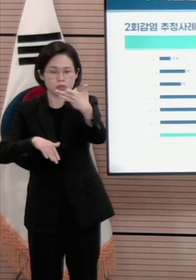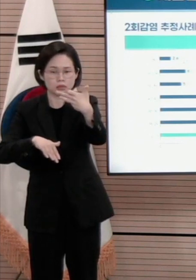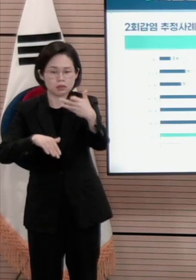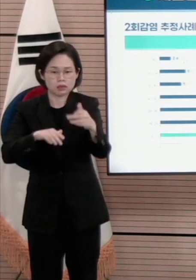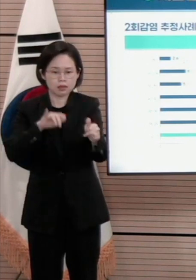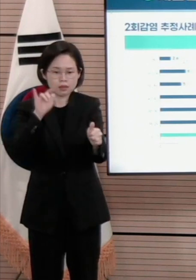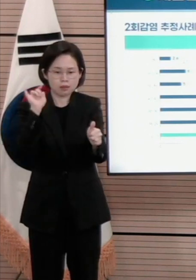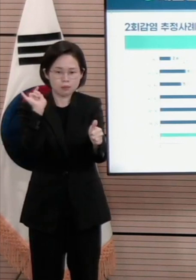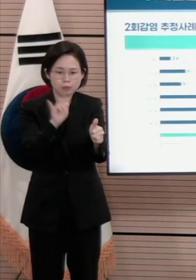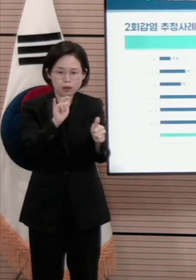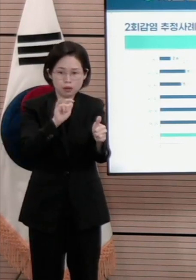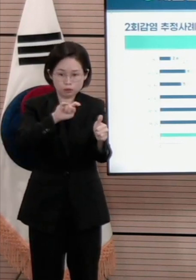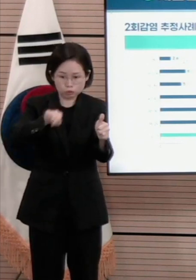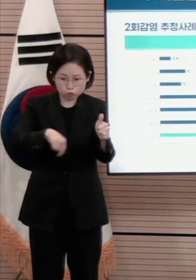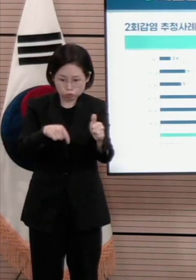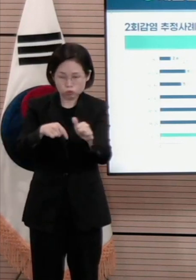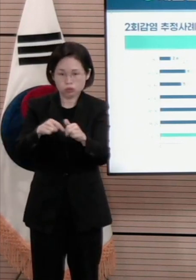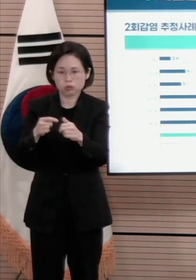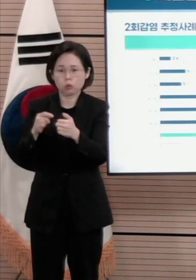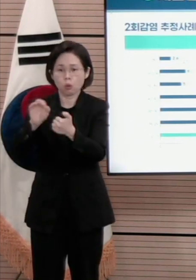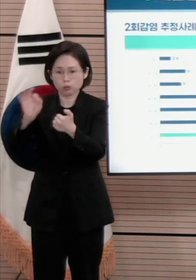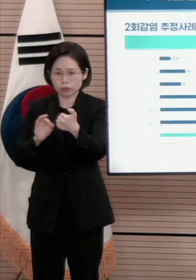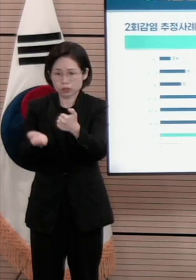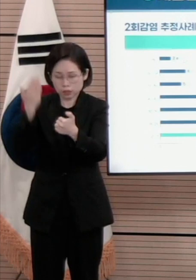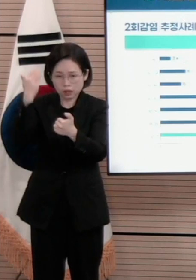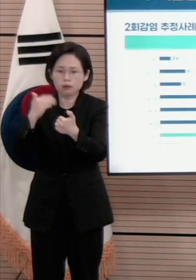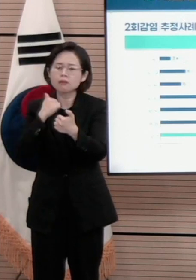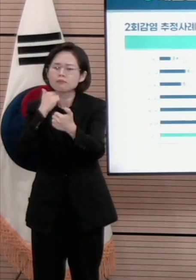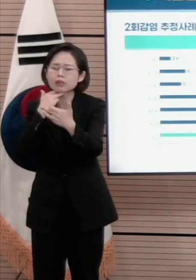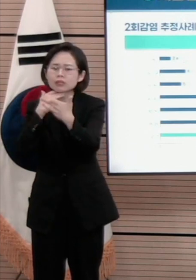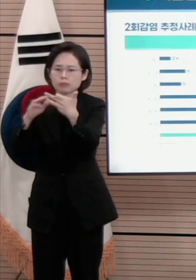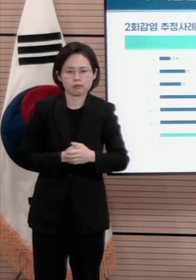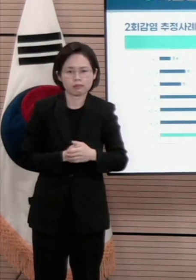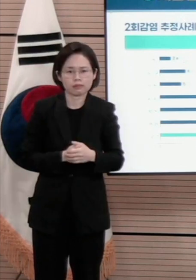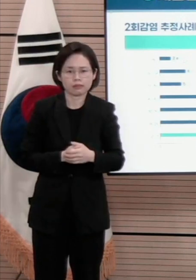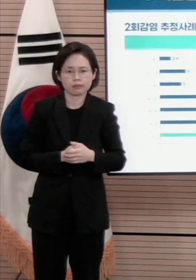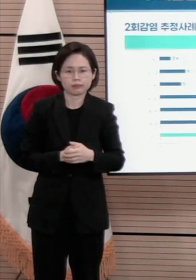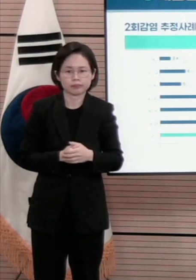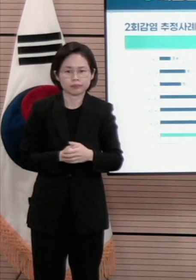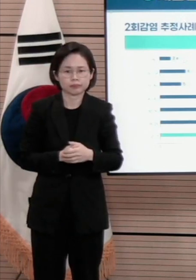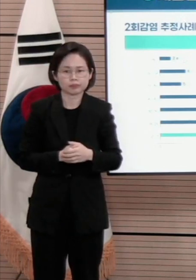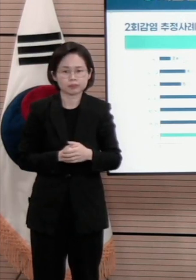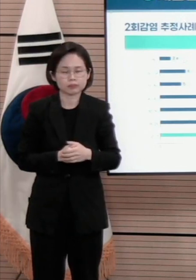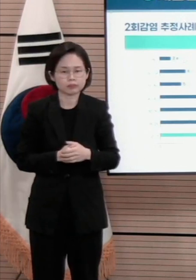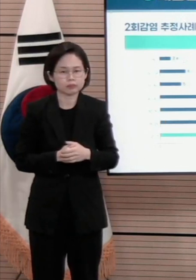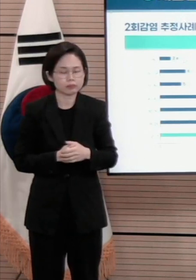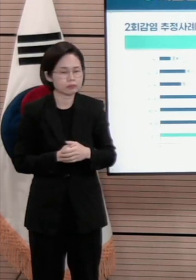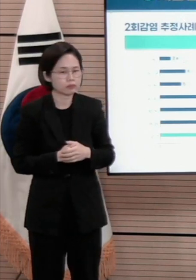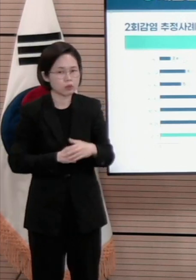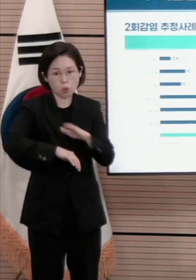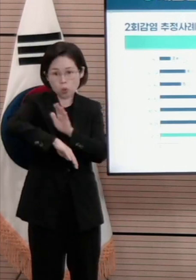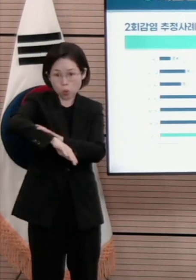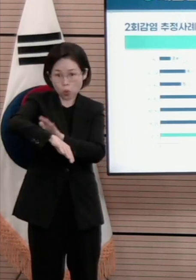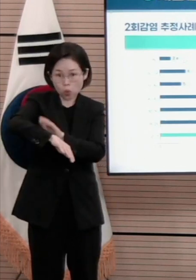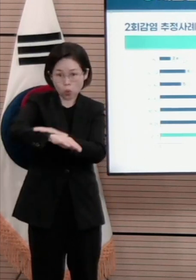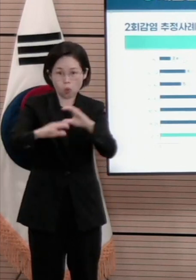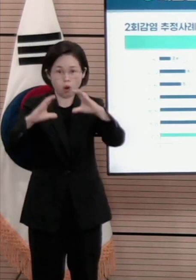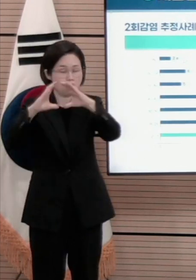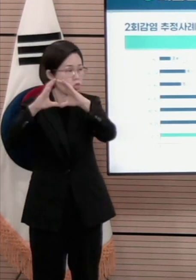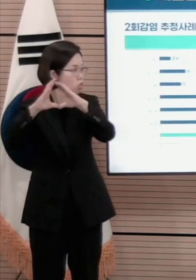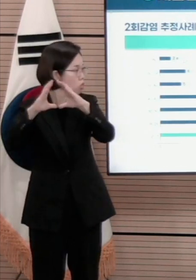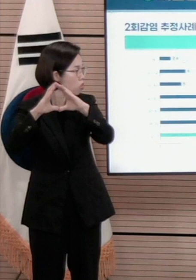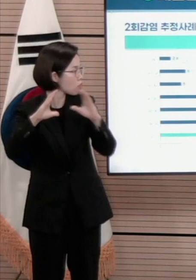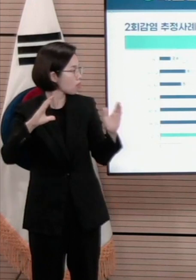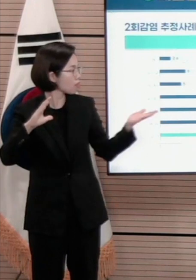소아 청소년에서 재감염이 발생을 하고 있고요. 오른쪽에 원 그림을 보시면은